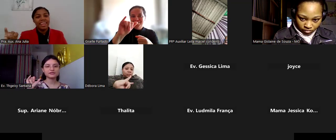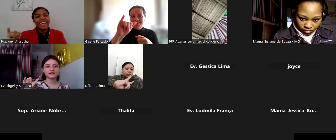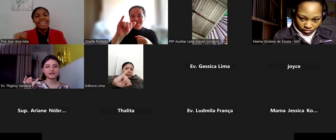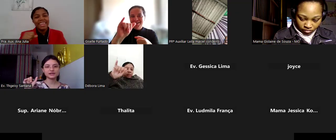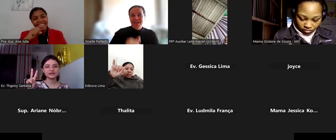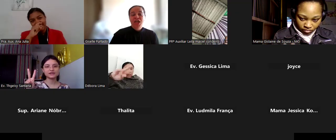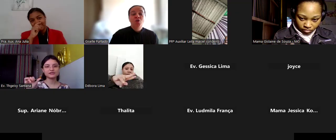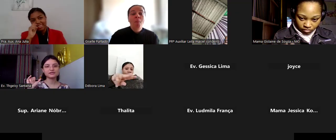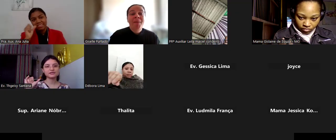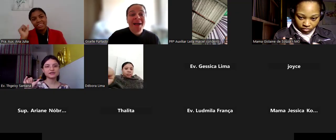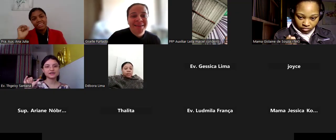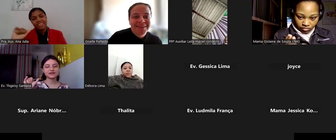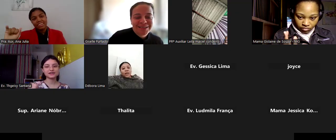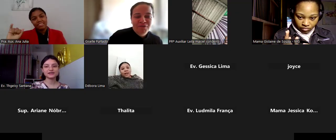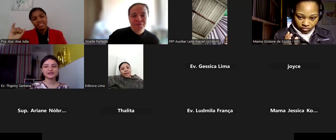vai. Igual pai. Você vai fazer